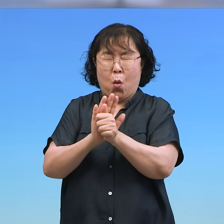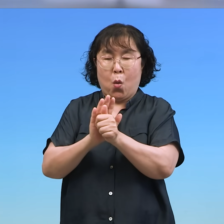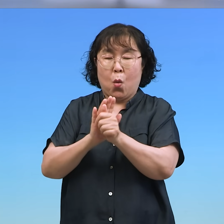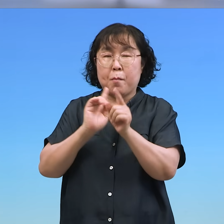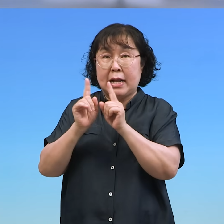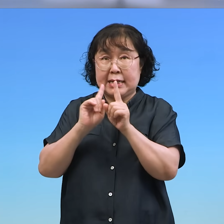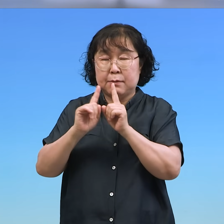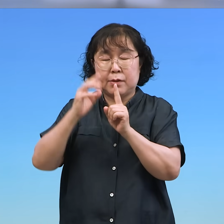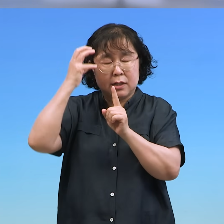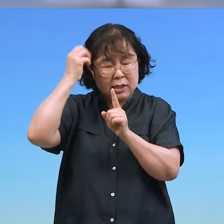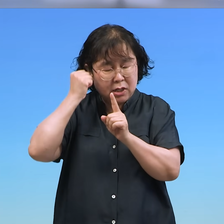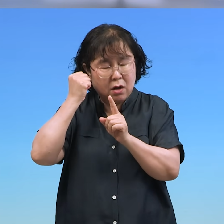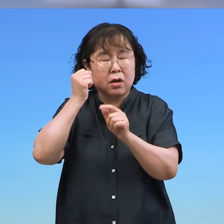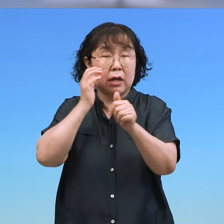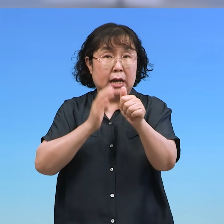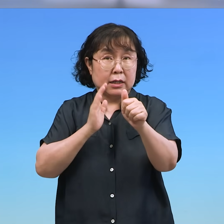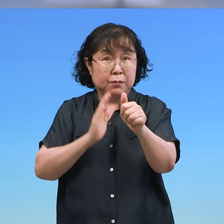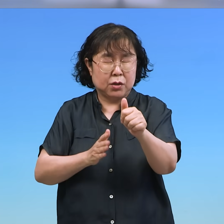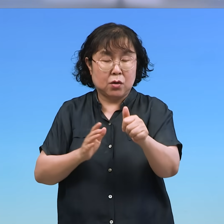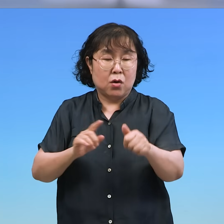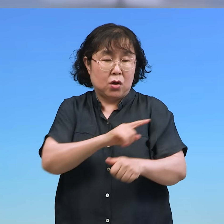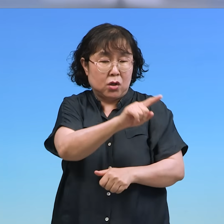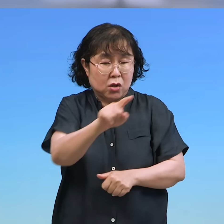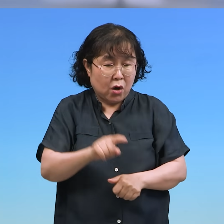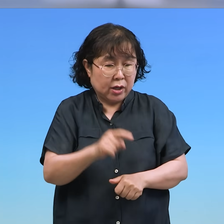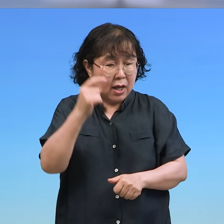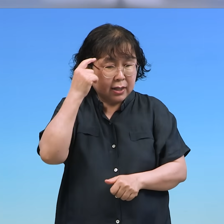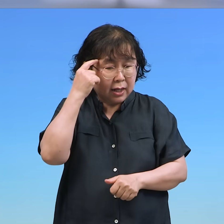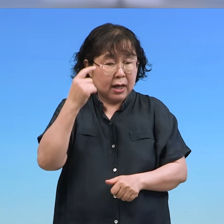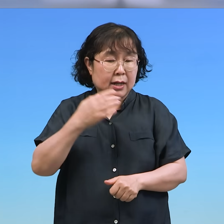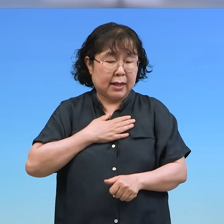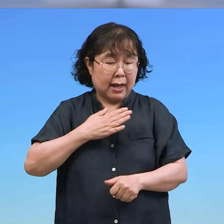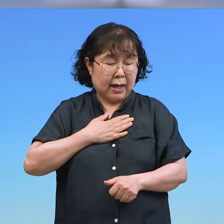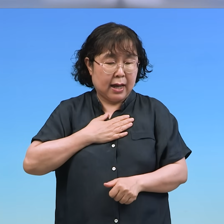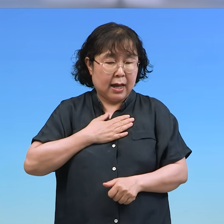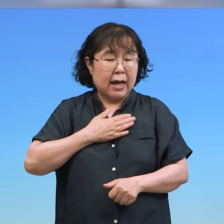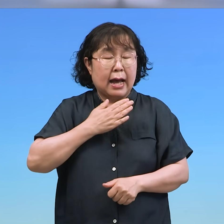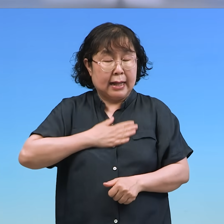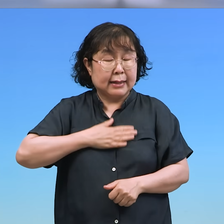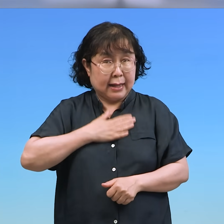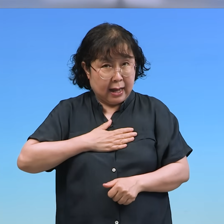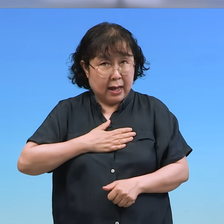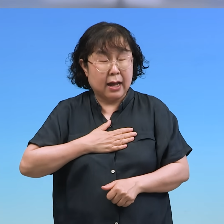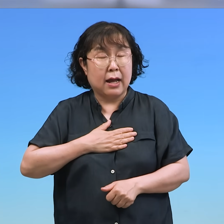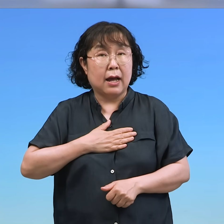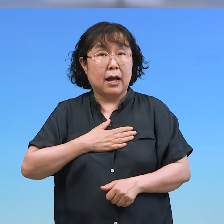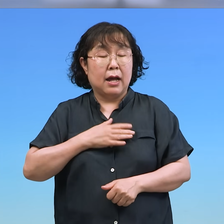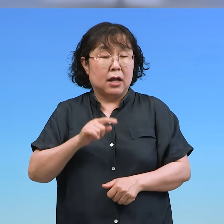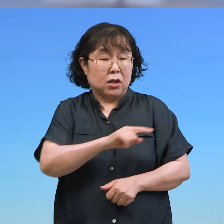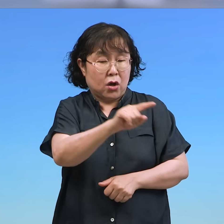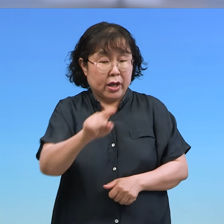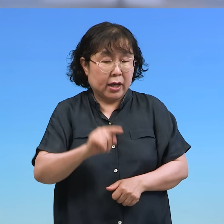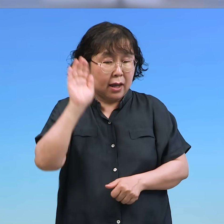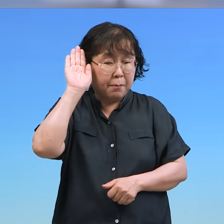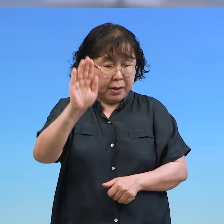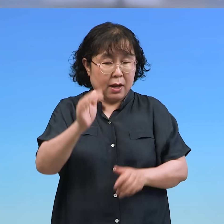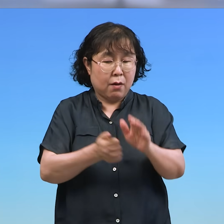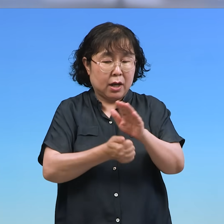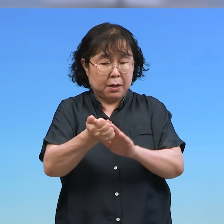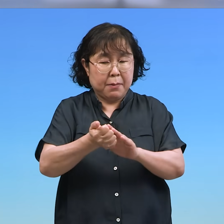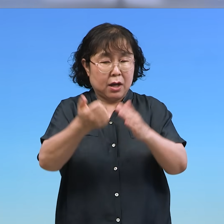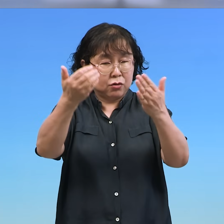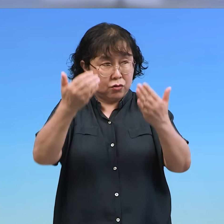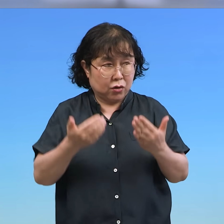말씀이요, 나의 생각을 내가 안하니 평안이요 재앙이 아니니라. 너희에게 미래와 희망을 주는